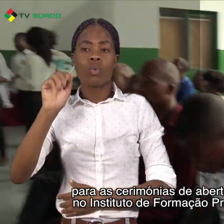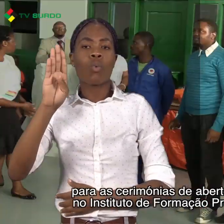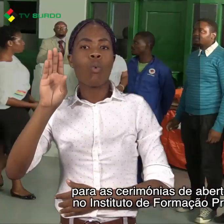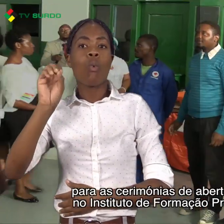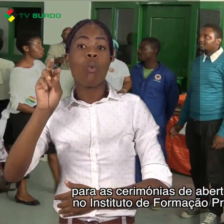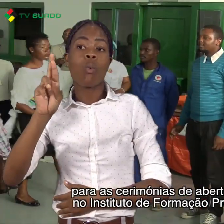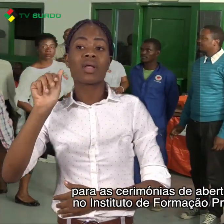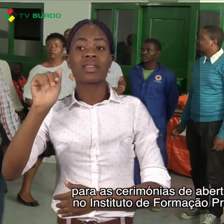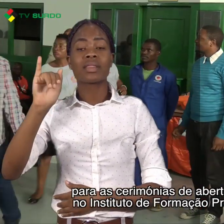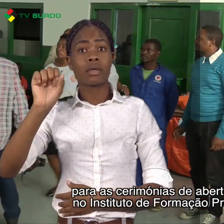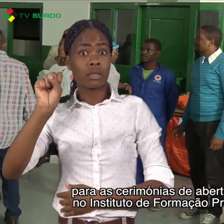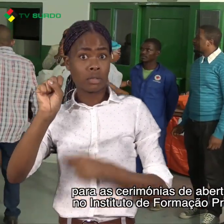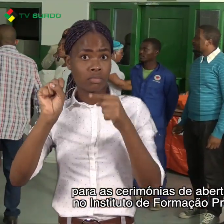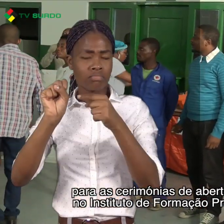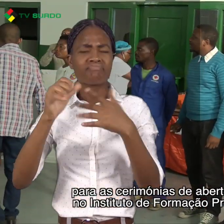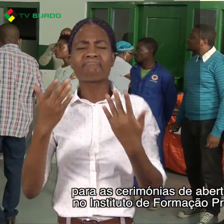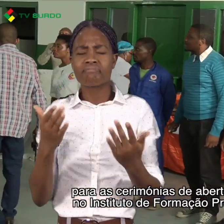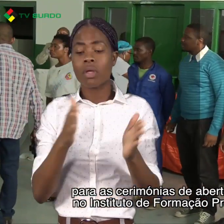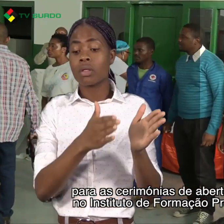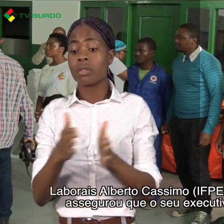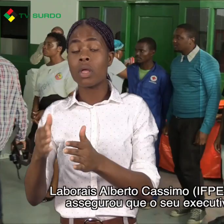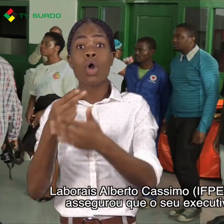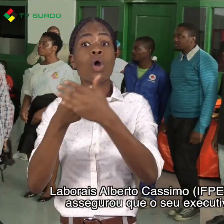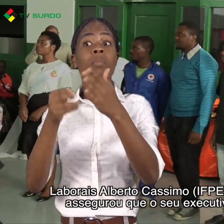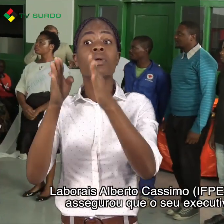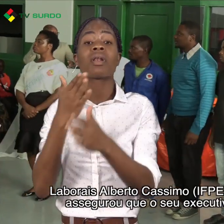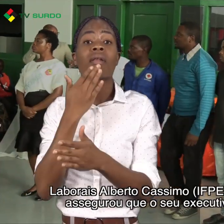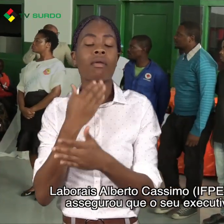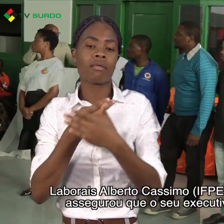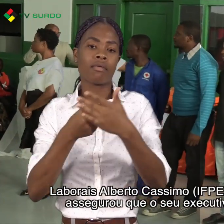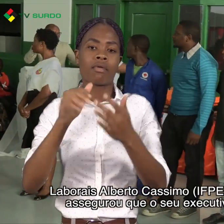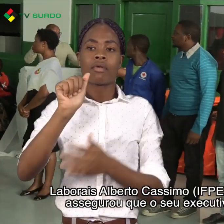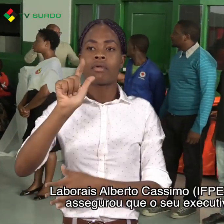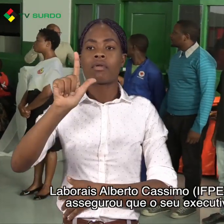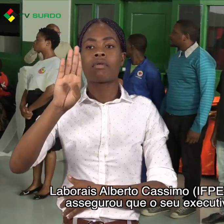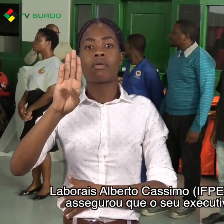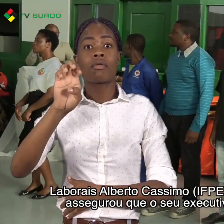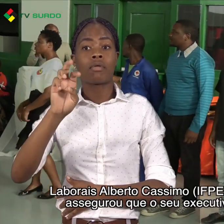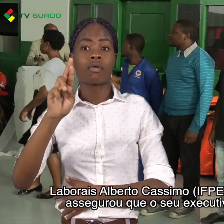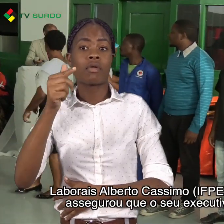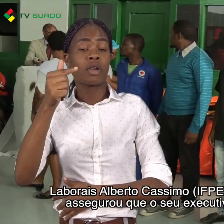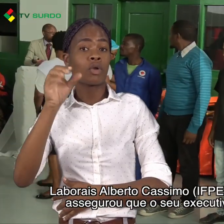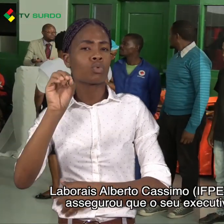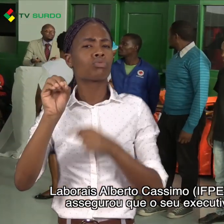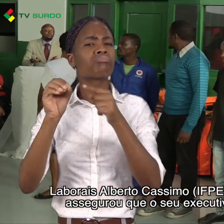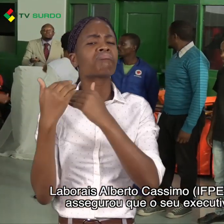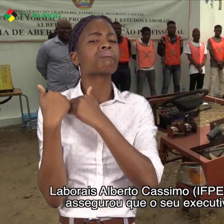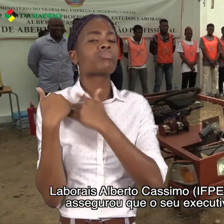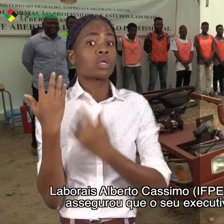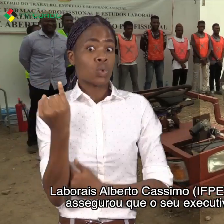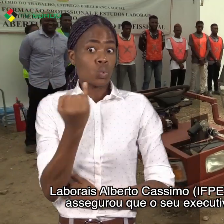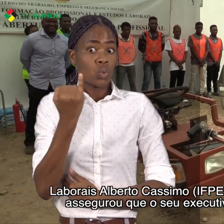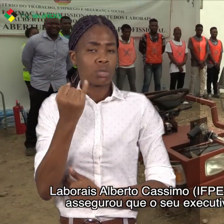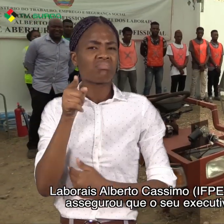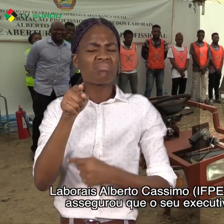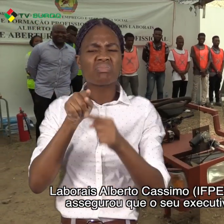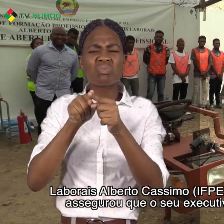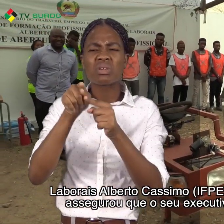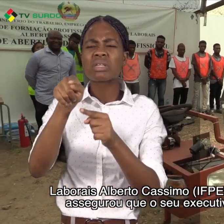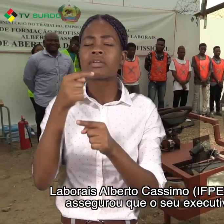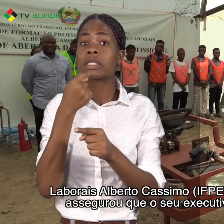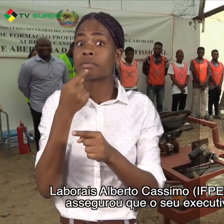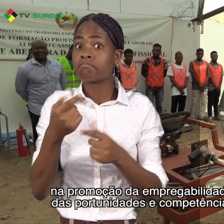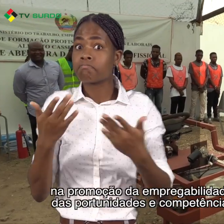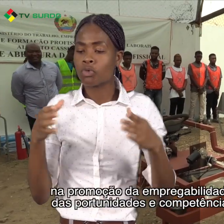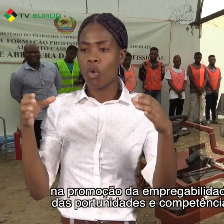letivo no Instituto de Formação Profissional de Estudos Laborais Alberto Cássimo, em Xonguene, disse que o seu grupo